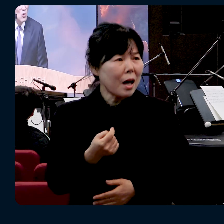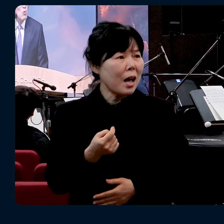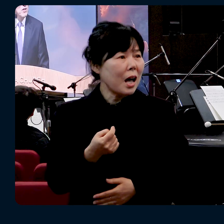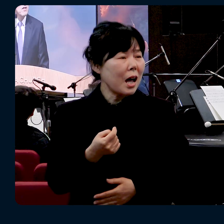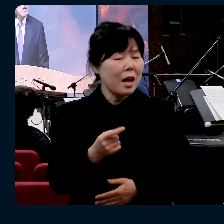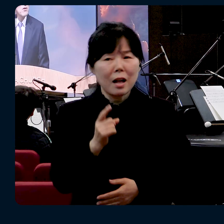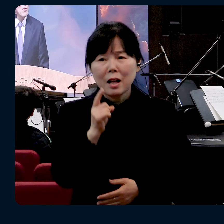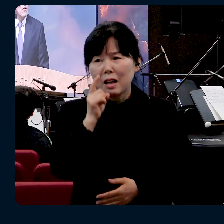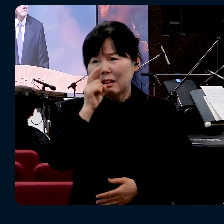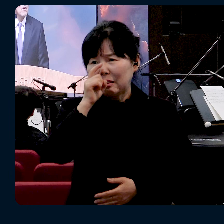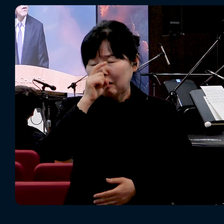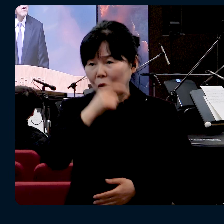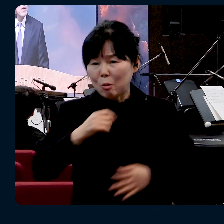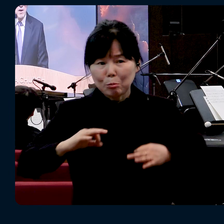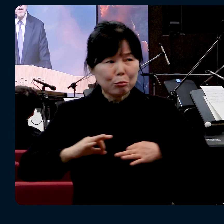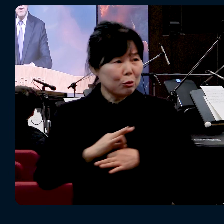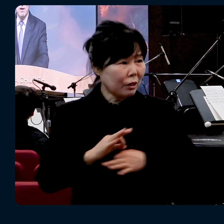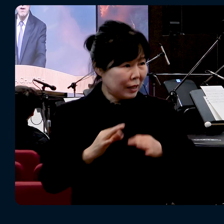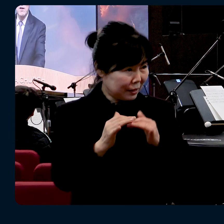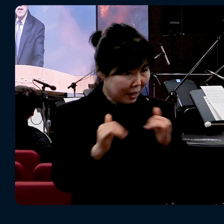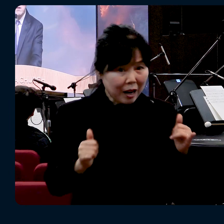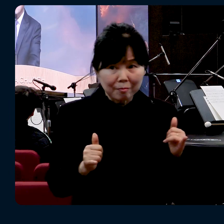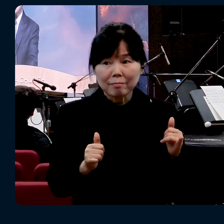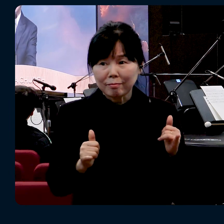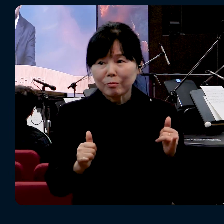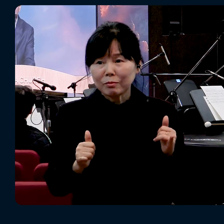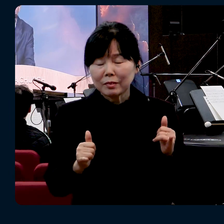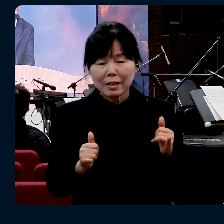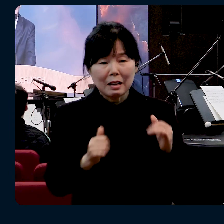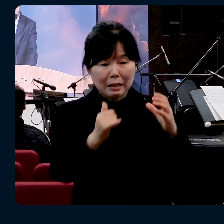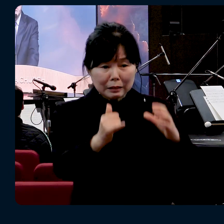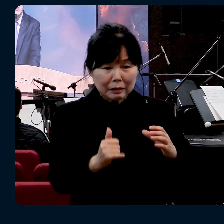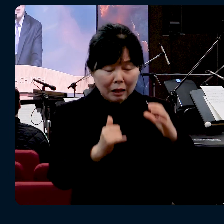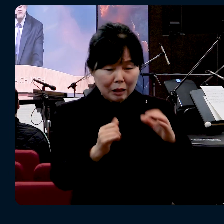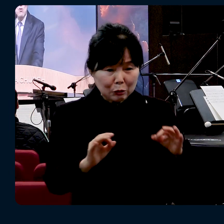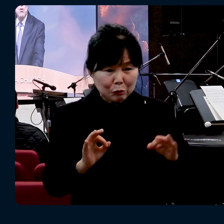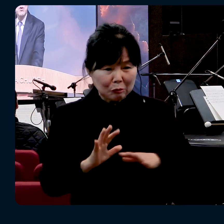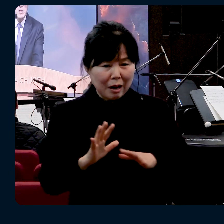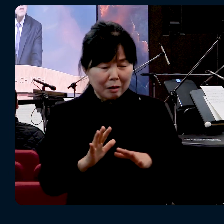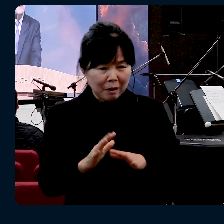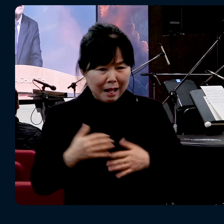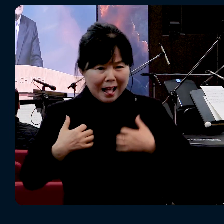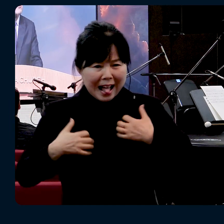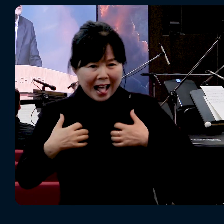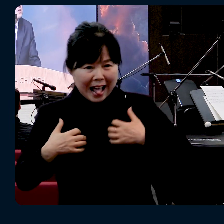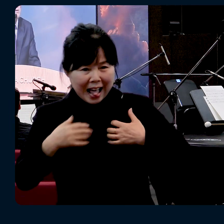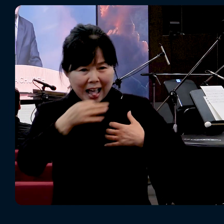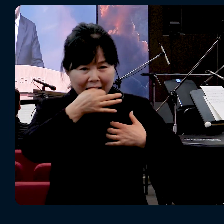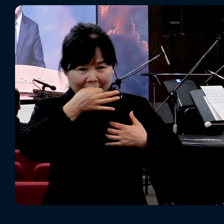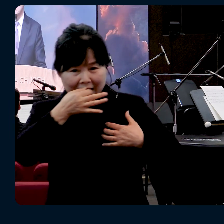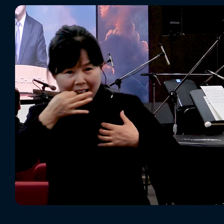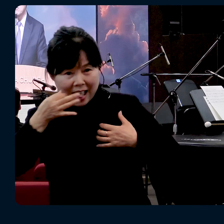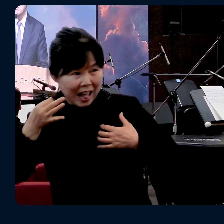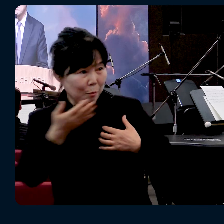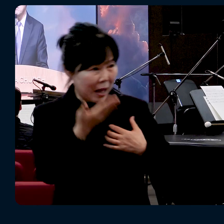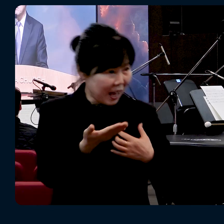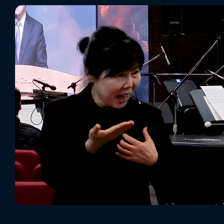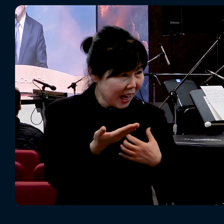살아가는 더러운 인생은요, 이 땅에서는 순간적으로 즐겁고 신나게 살 수